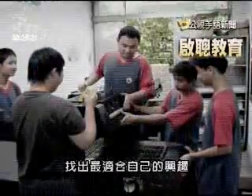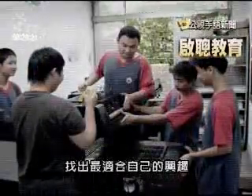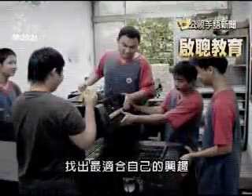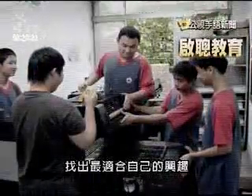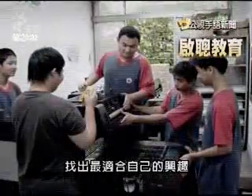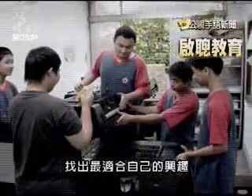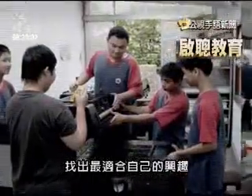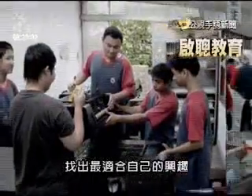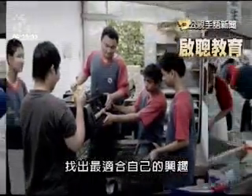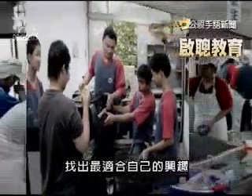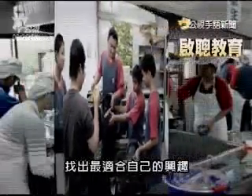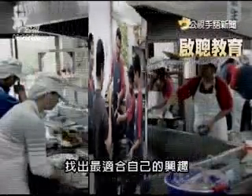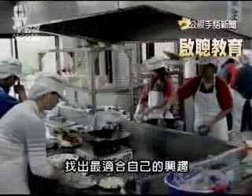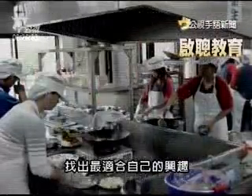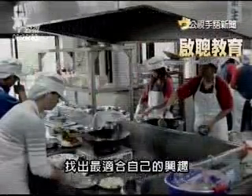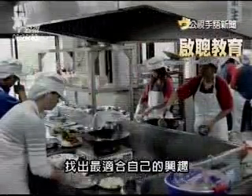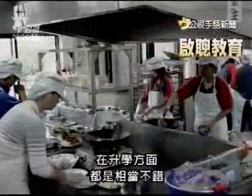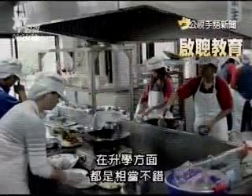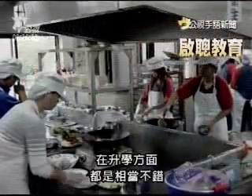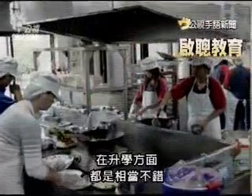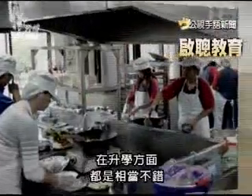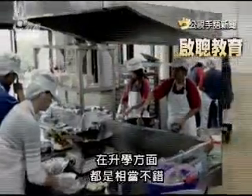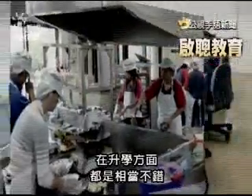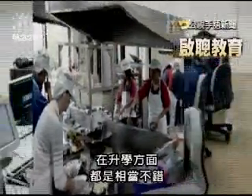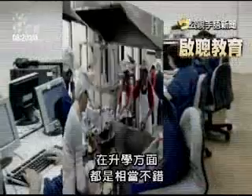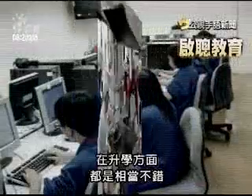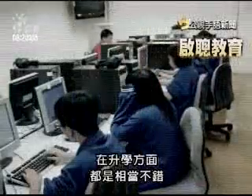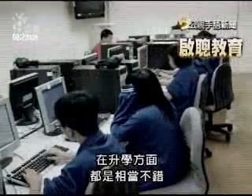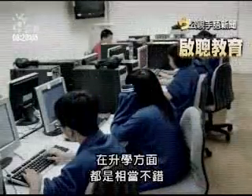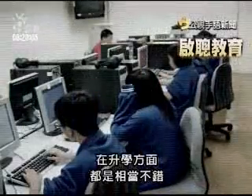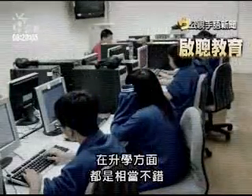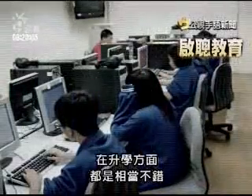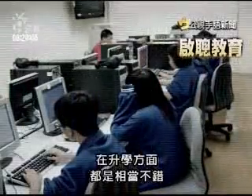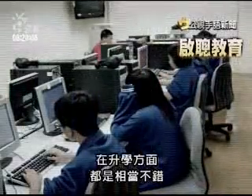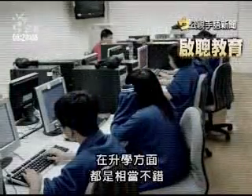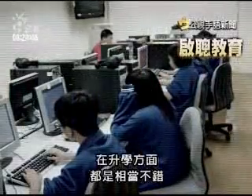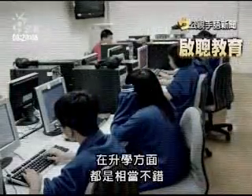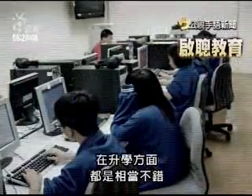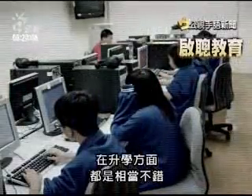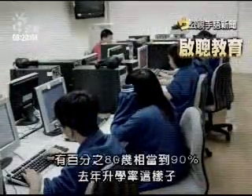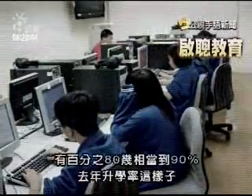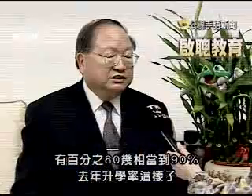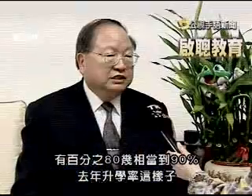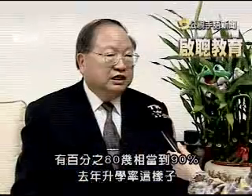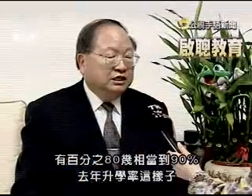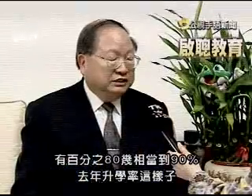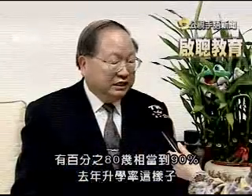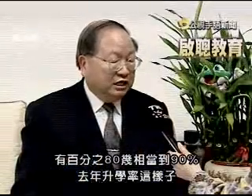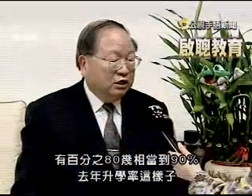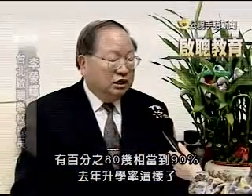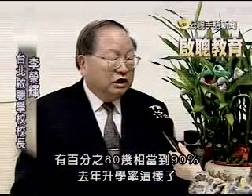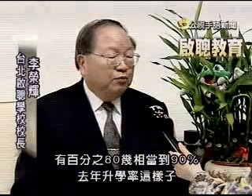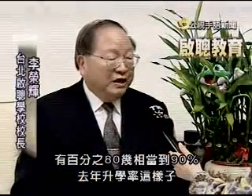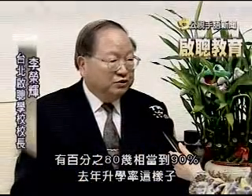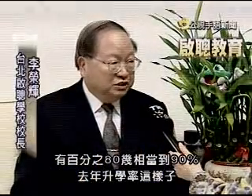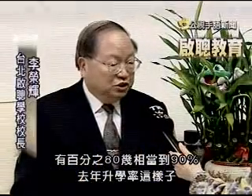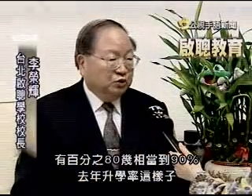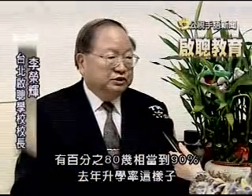最适合自己的兴趣。 在升学方面呢，都是相当不错，有80%几，相当到90%